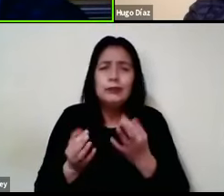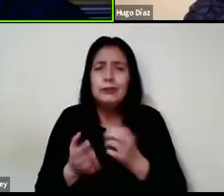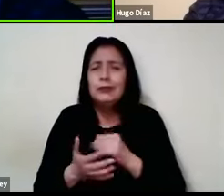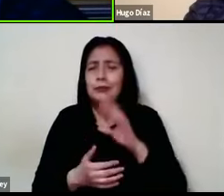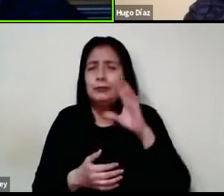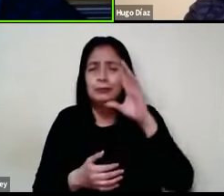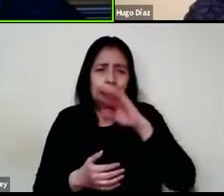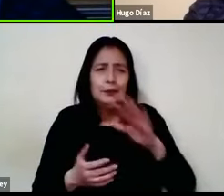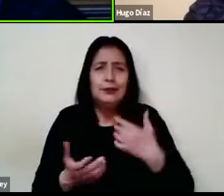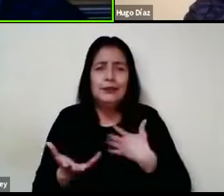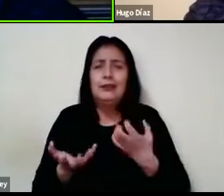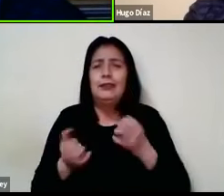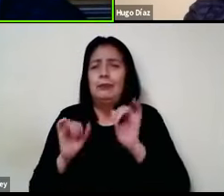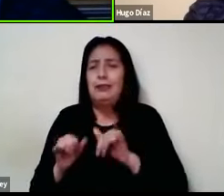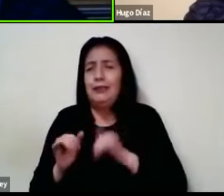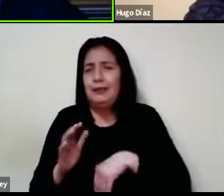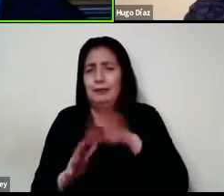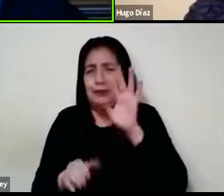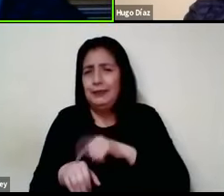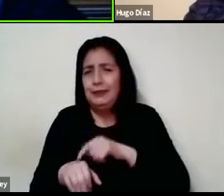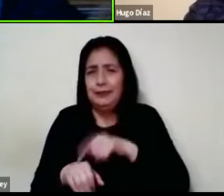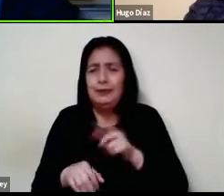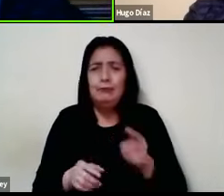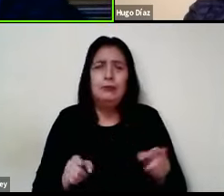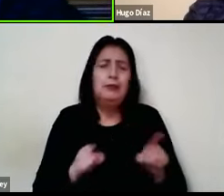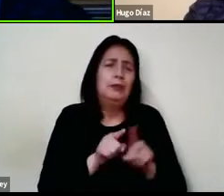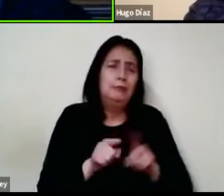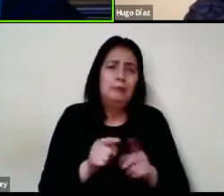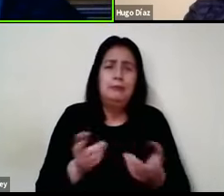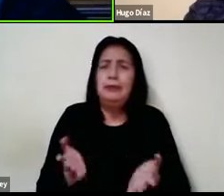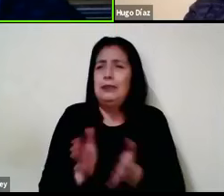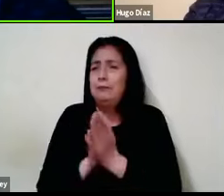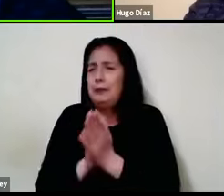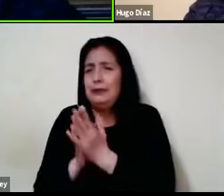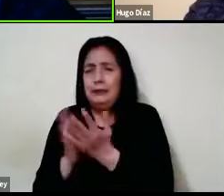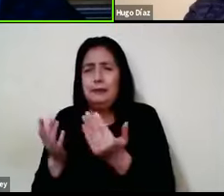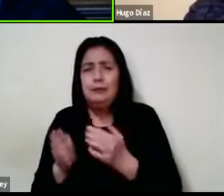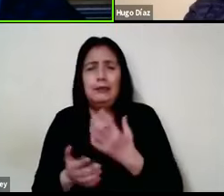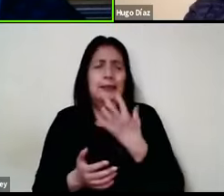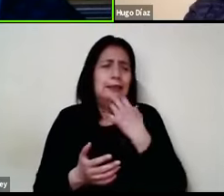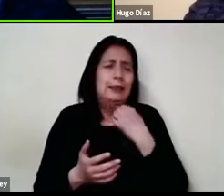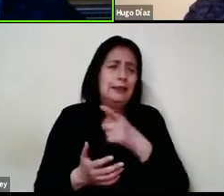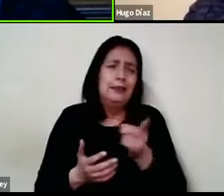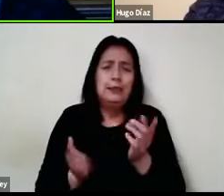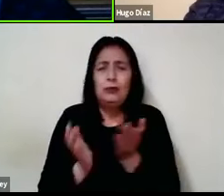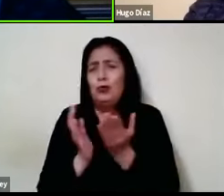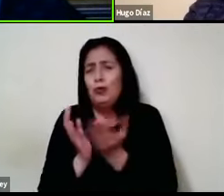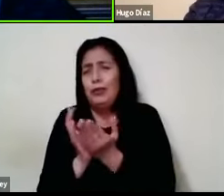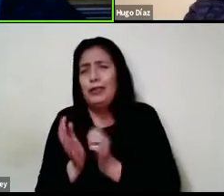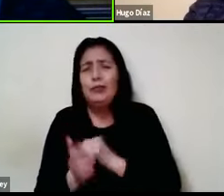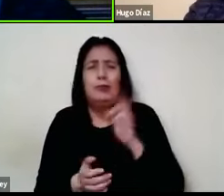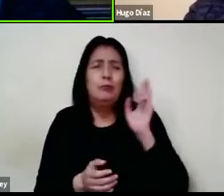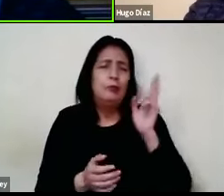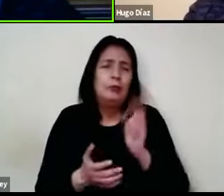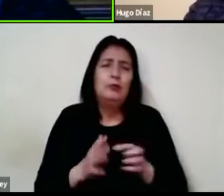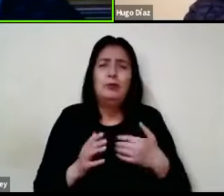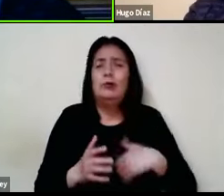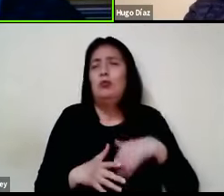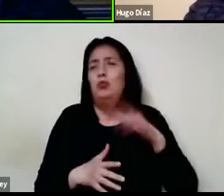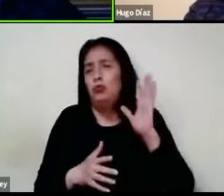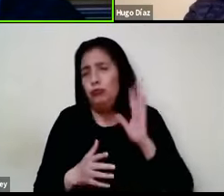quieren que me quede más tiempo y además la demanda ya de extrañar a su misma escuela, a sus mismos profesores ha